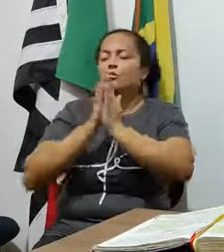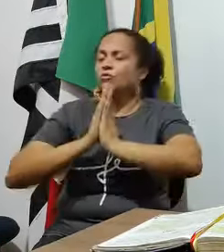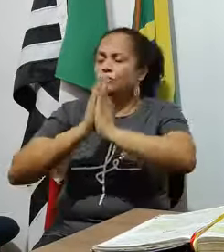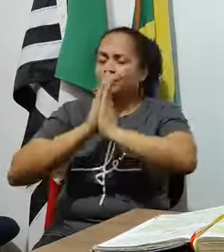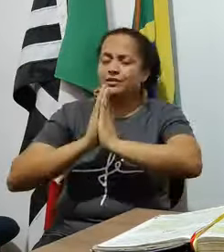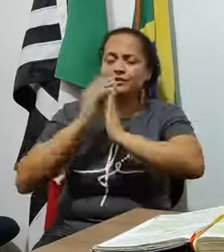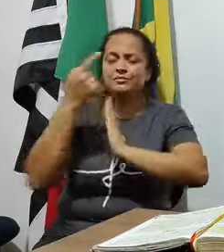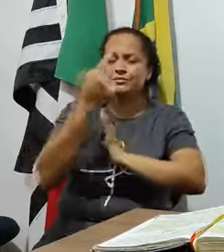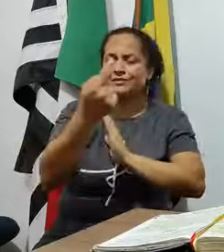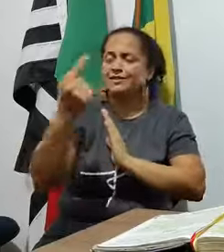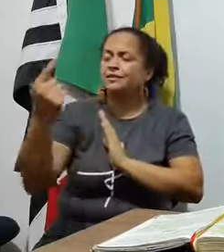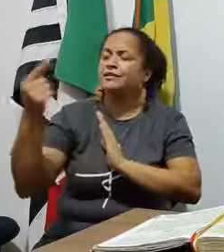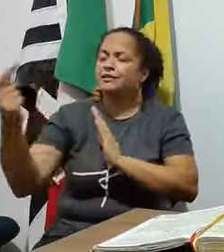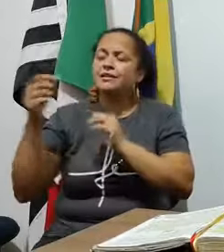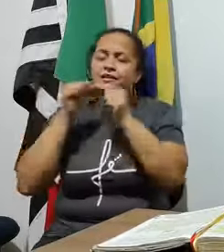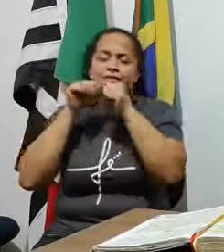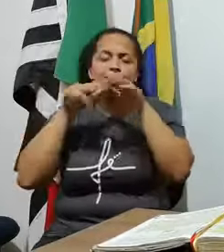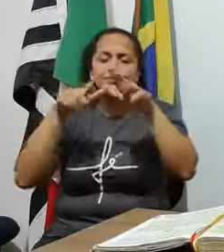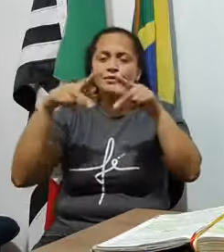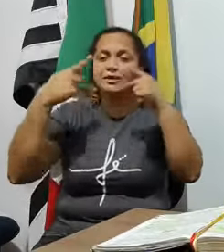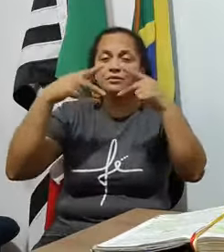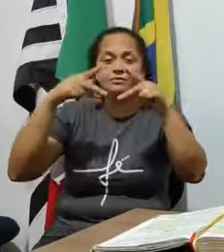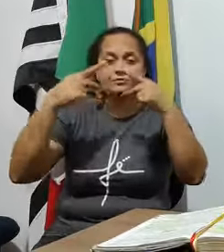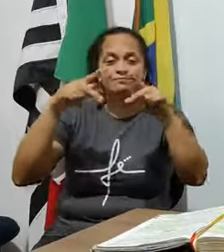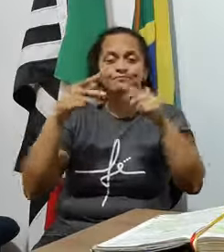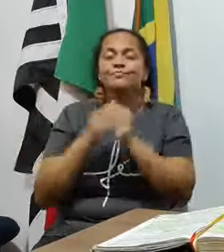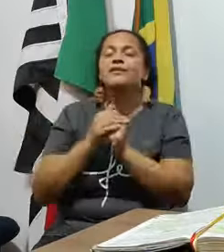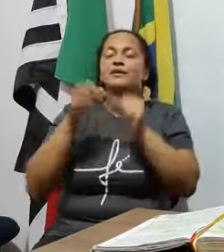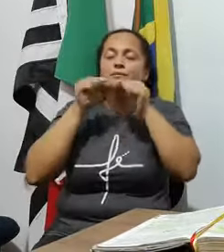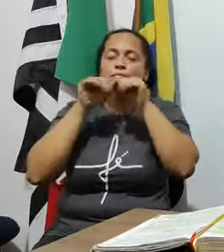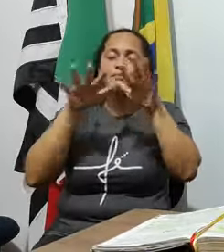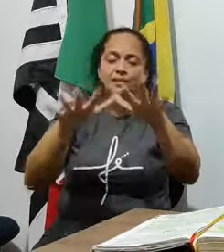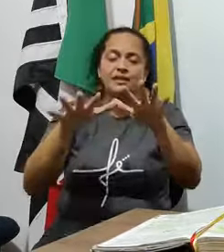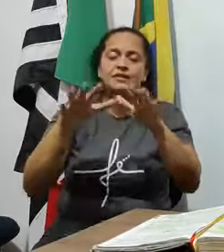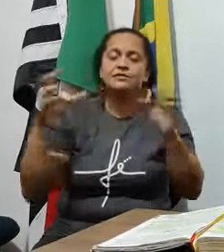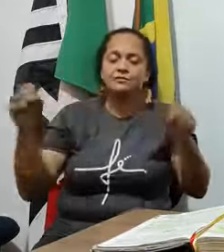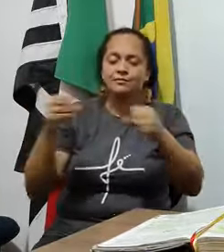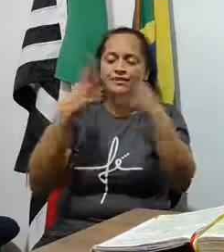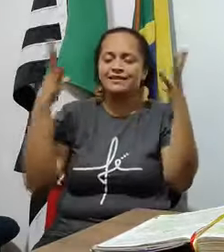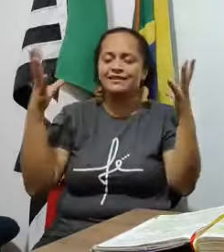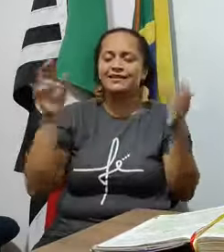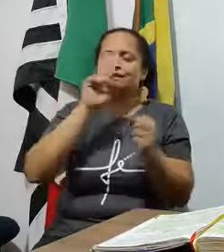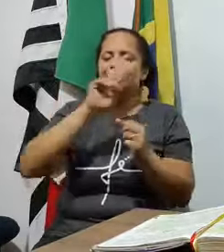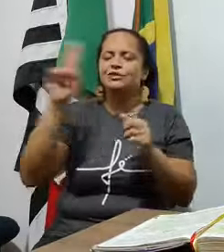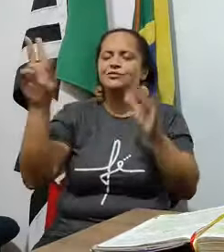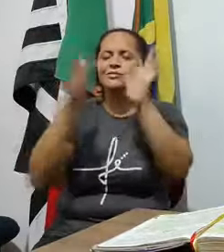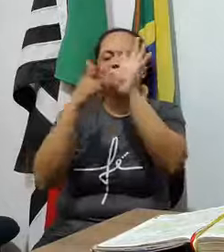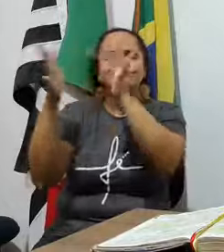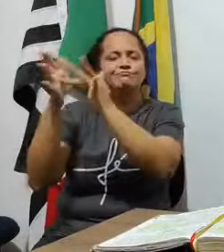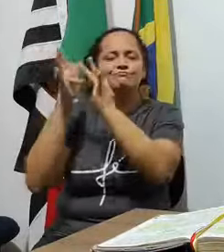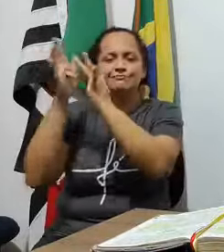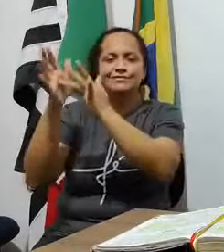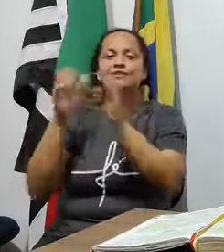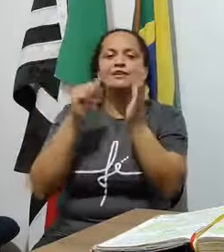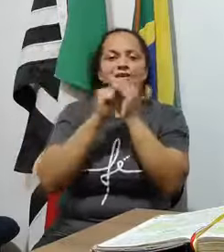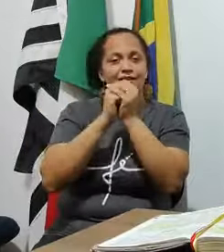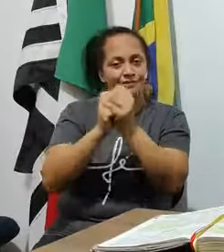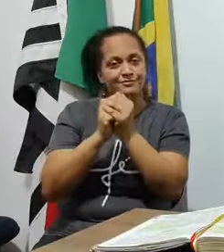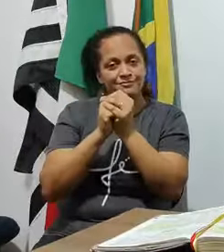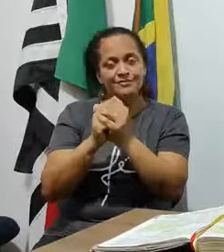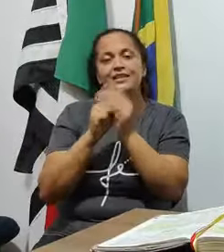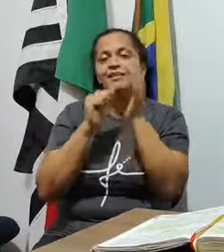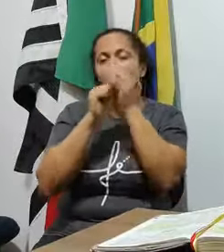cada um e profetizamos as Tuas bênçãos, os Teus milagres, em nome de Jesus.